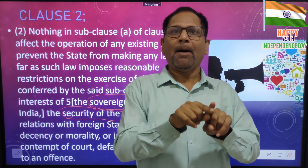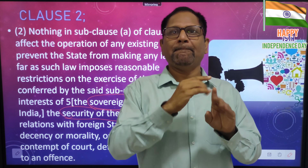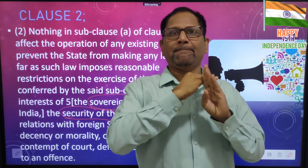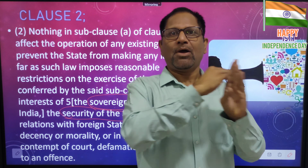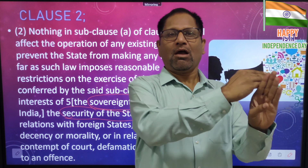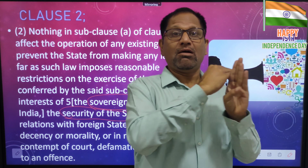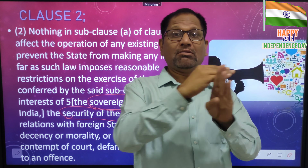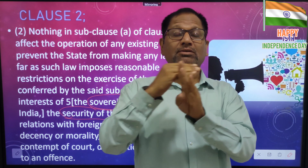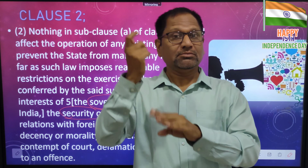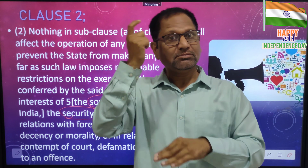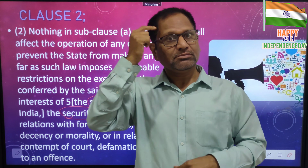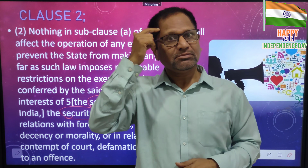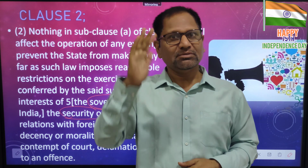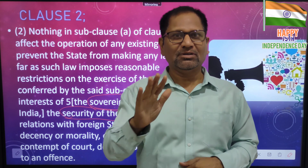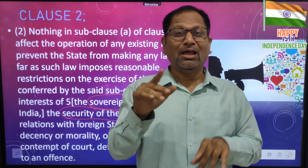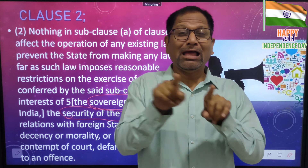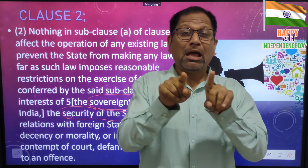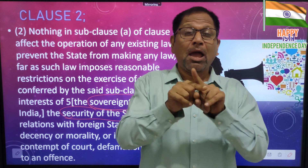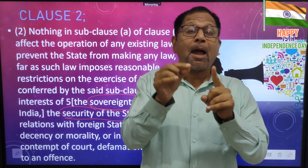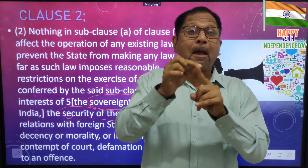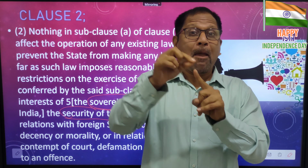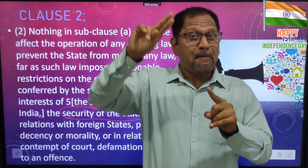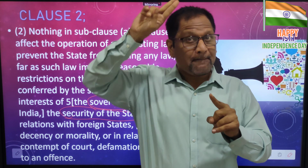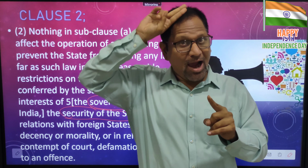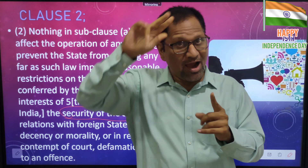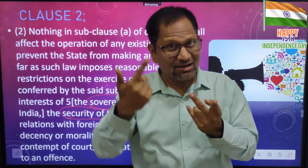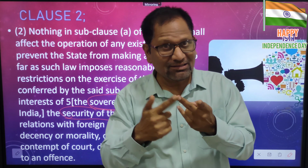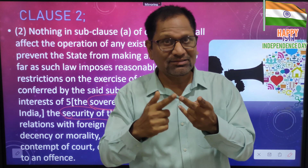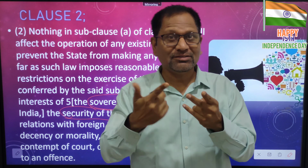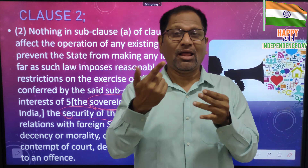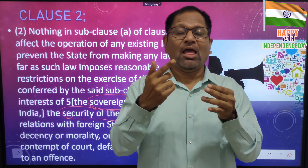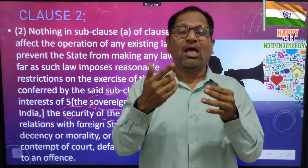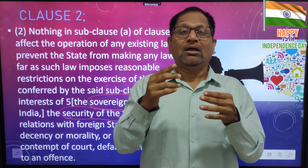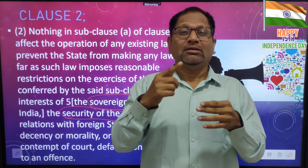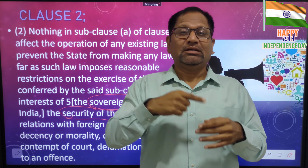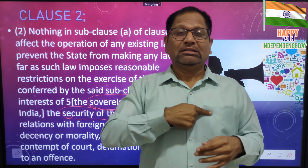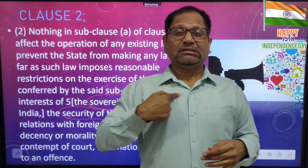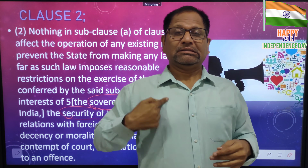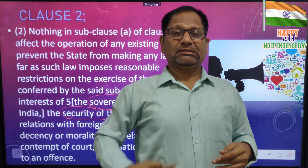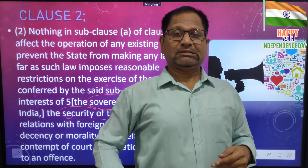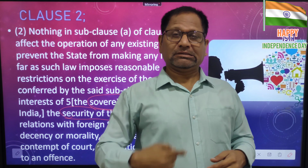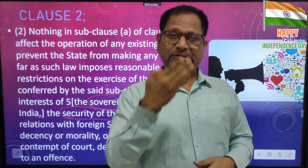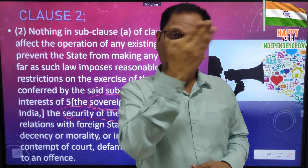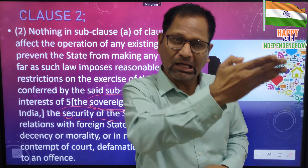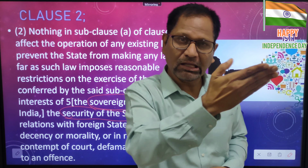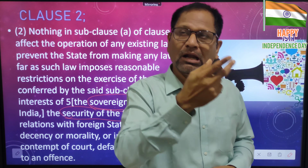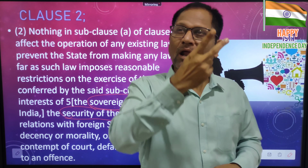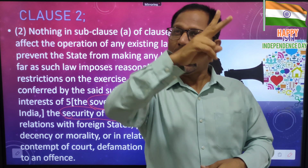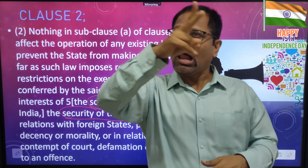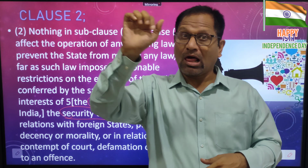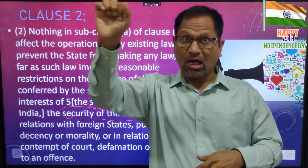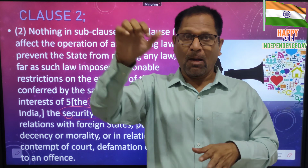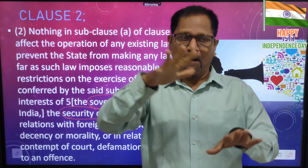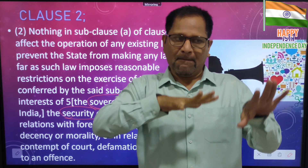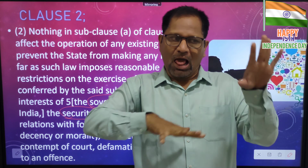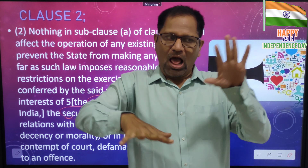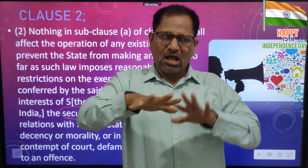लेकर हमें यहाँ पर ये चीज़ें कही गई हैं। चाहे चाइना हो, चाहे पाकिस्तान हो, चाहे कोई